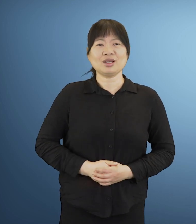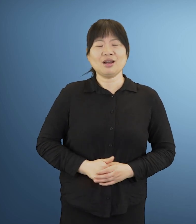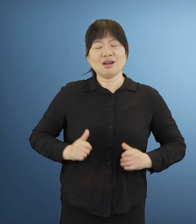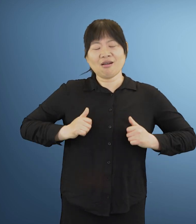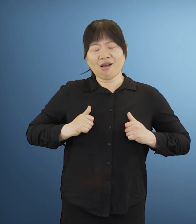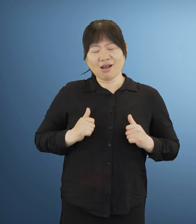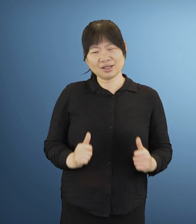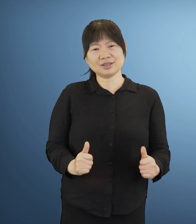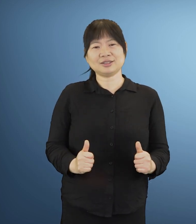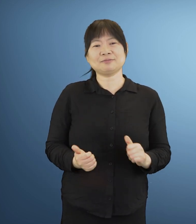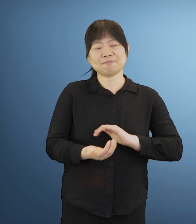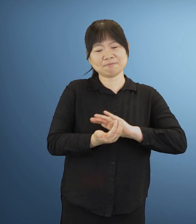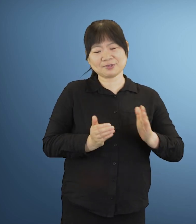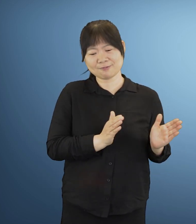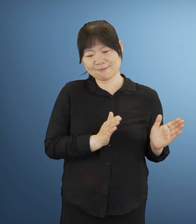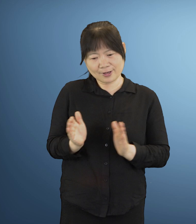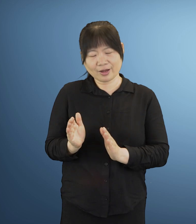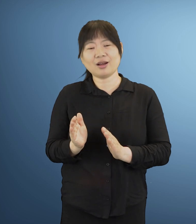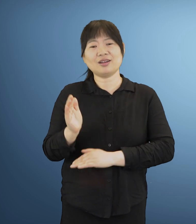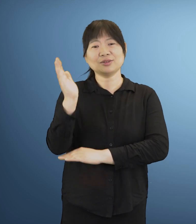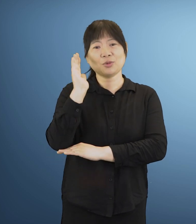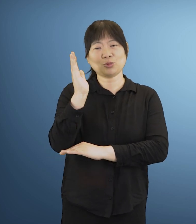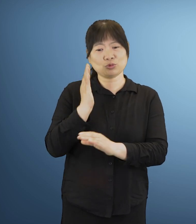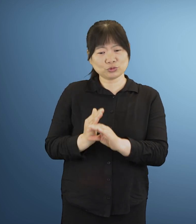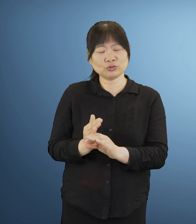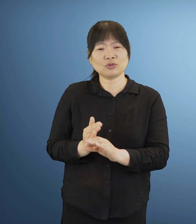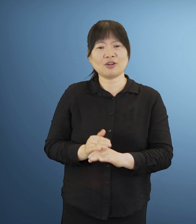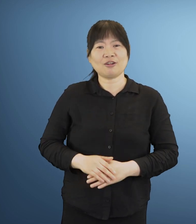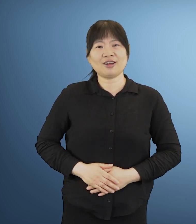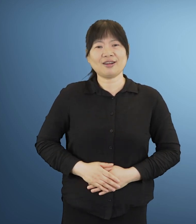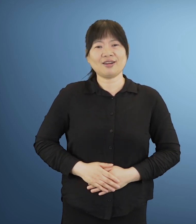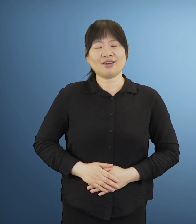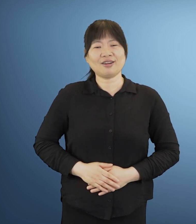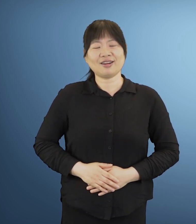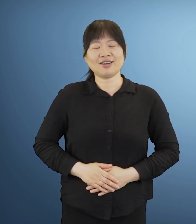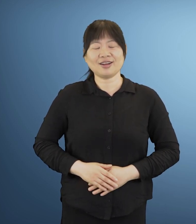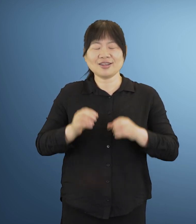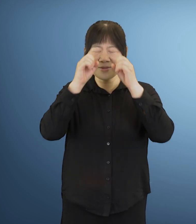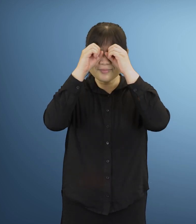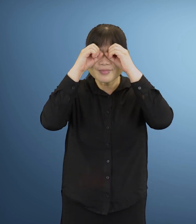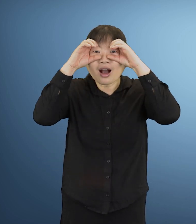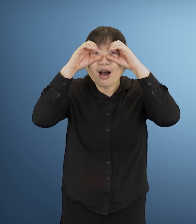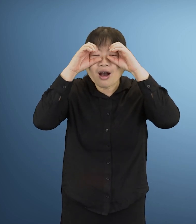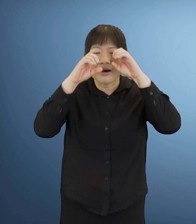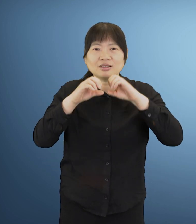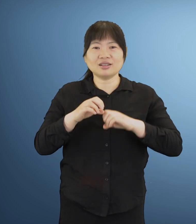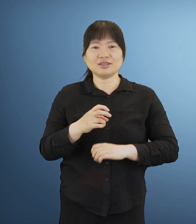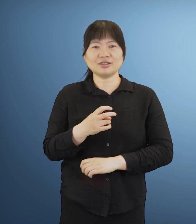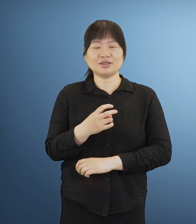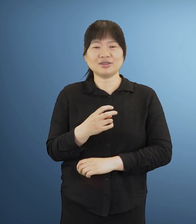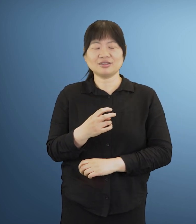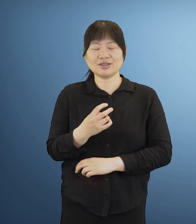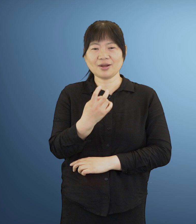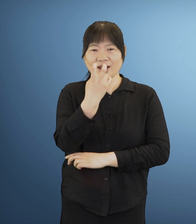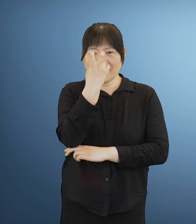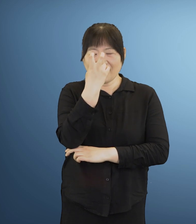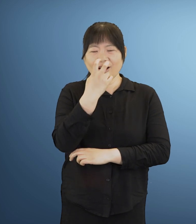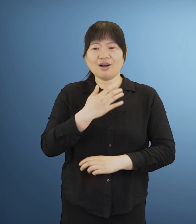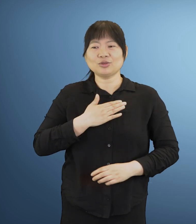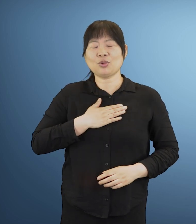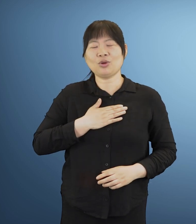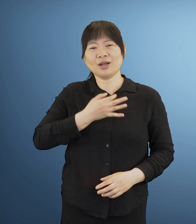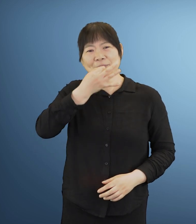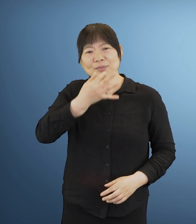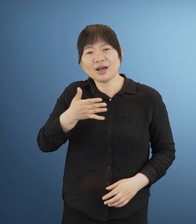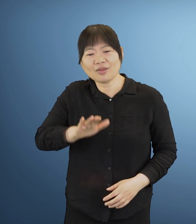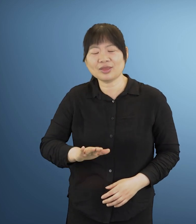열심히 나름대로 준비를 해서 설교를 하면 이렇게 초롱초롱 들어도 이 버벅거리고 힘이 든데